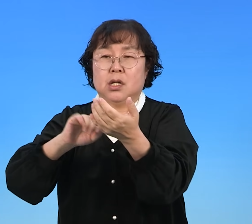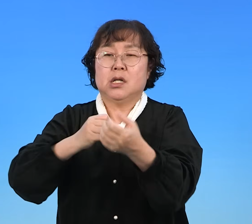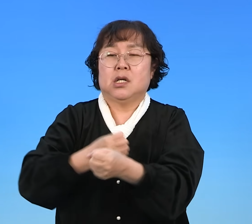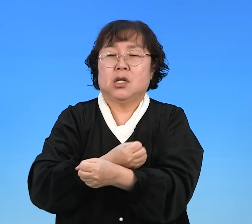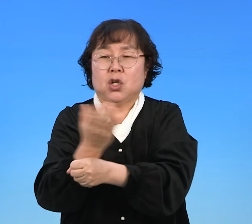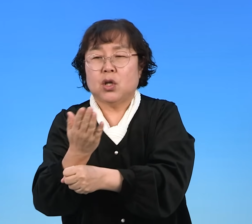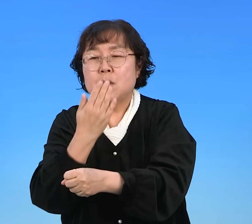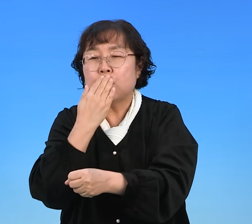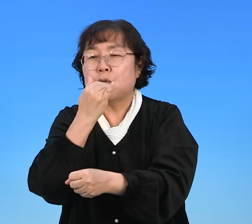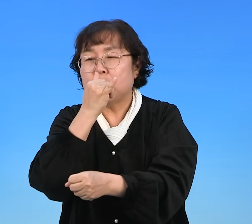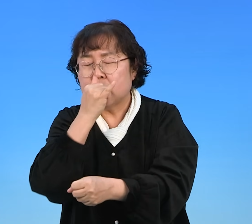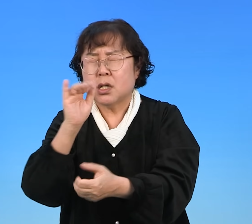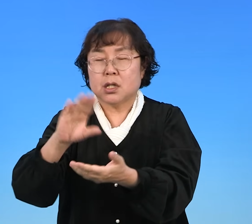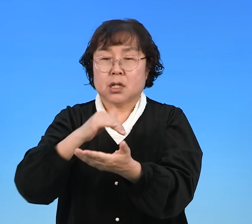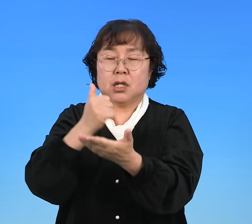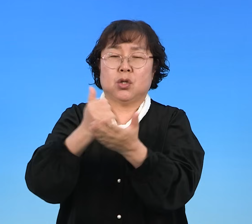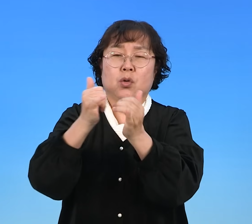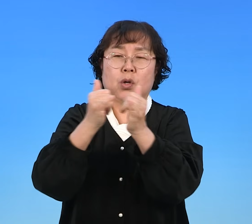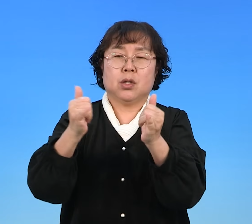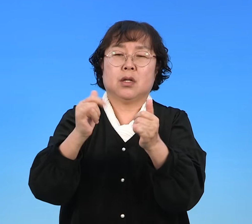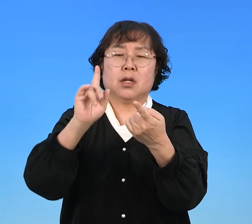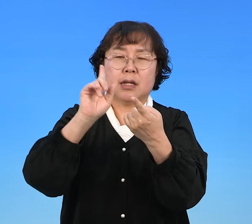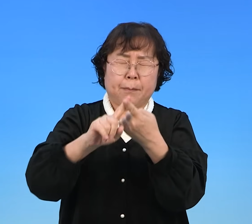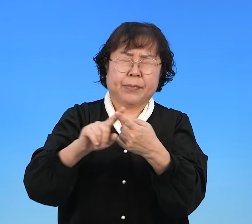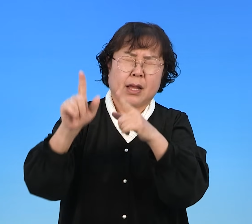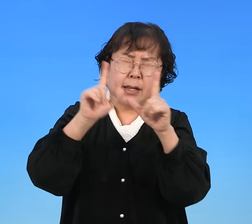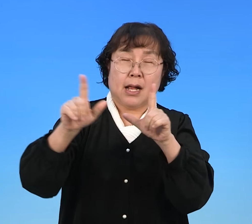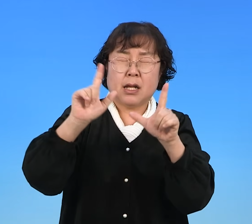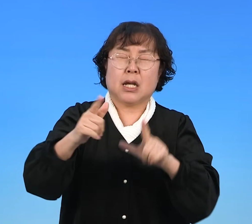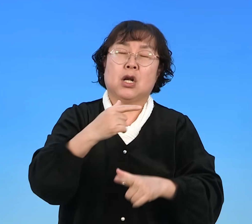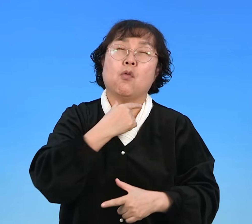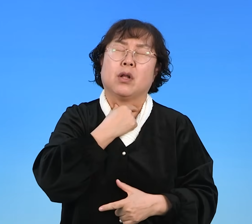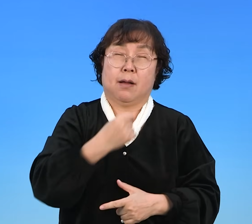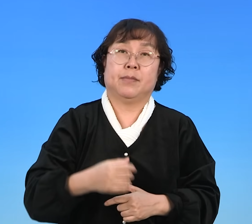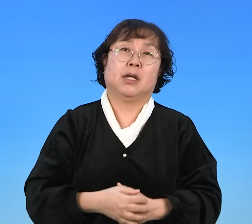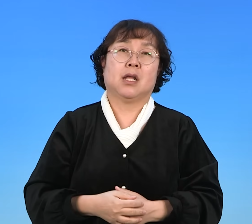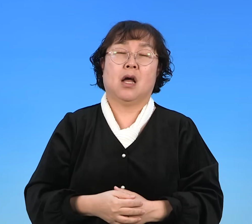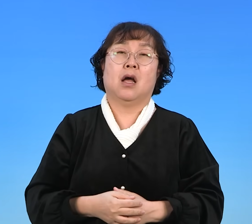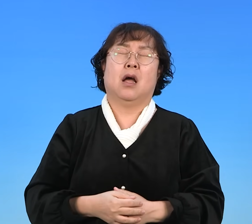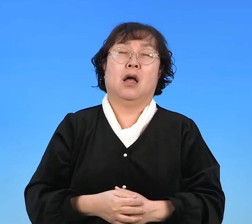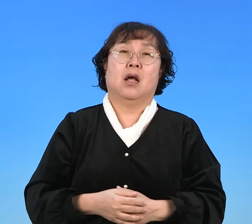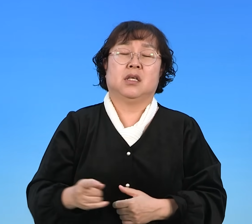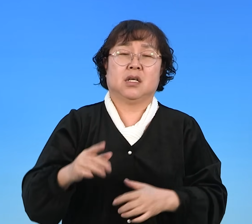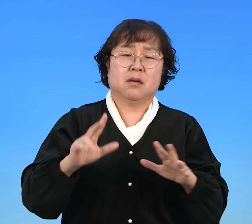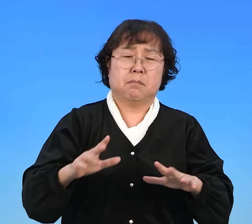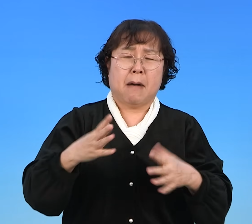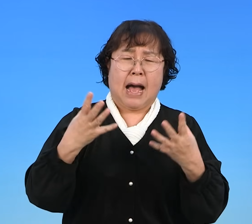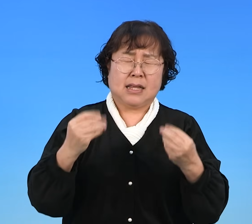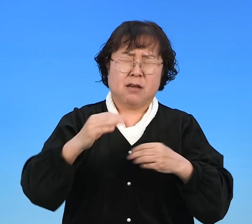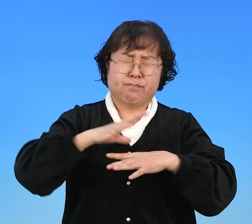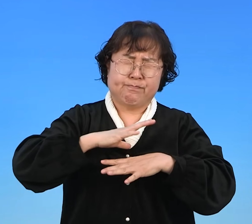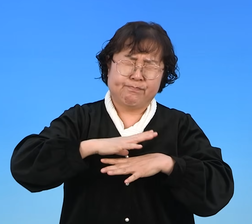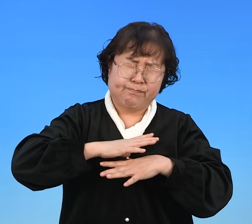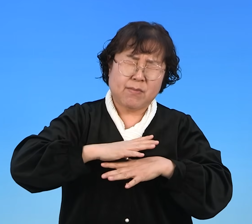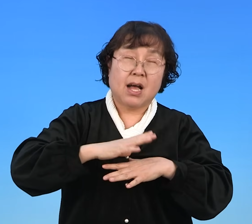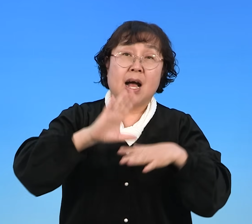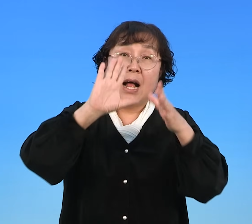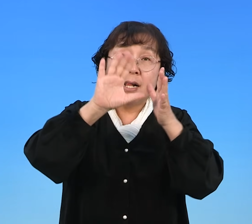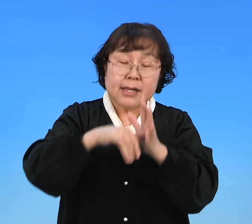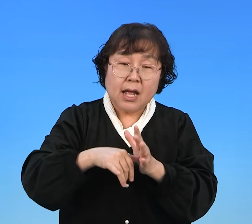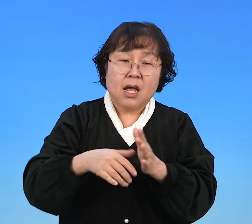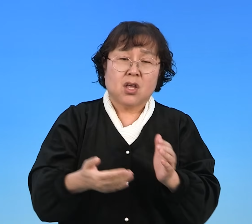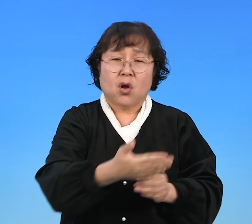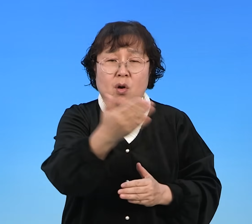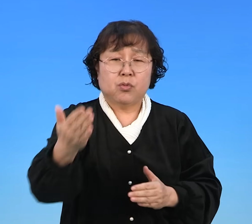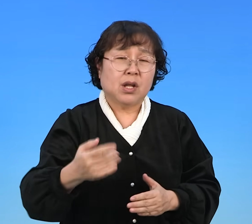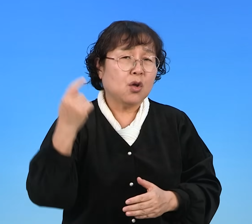얼마나 좋겠습니까? 여러분, 지금 여러분 이 불안한 시기에 여러분에게는 어떤 소리가 들리세요? 여러분,